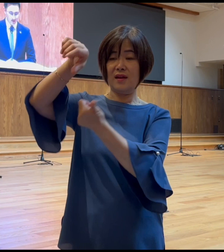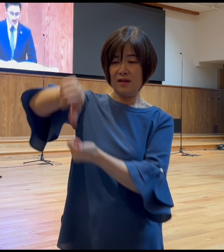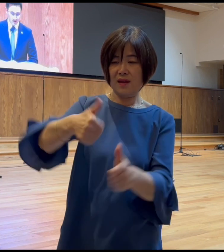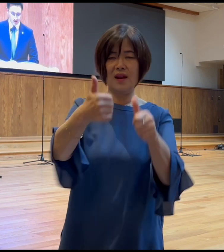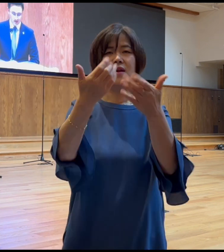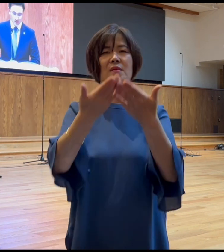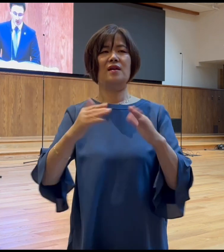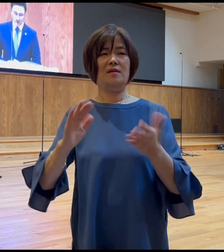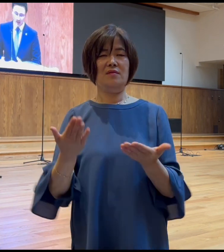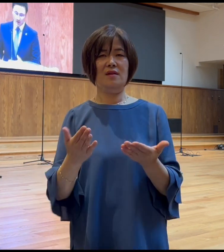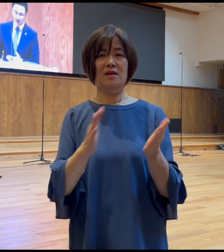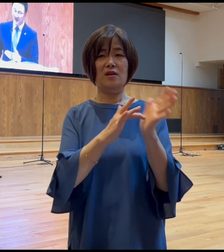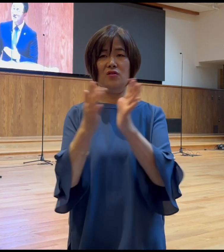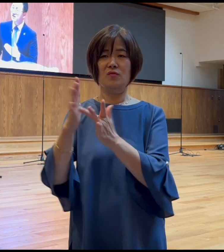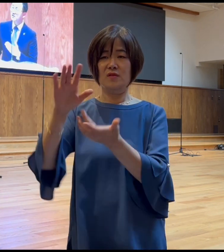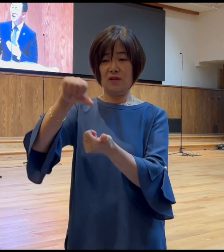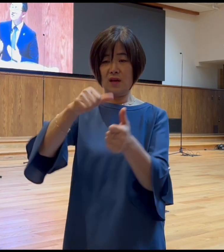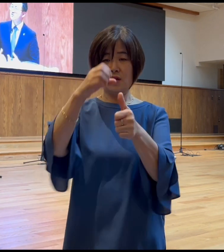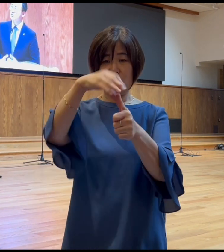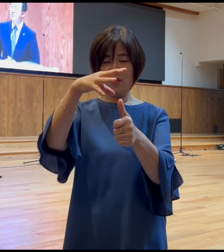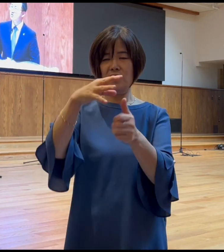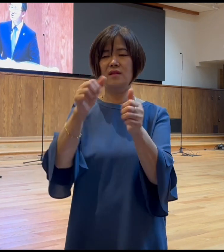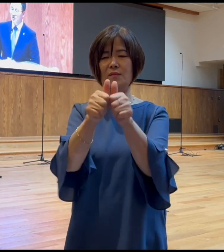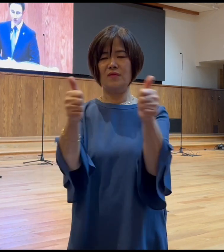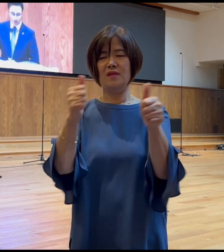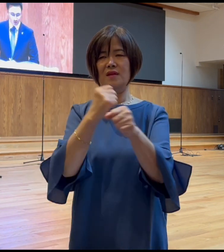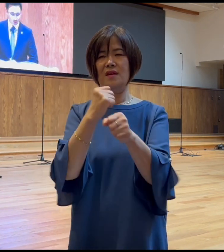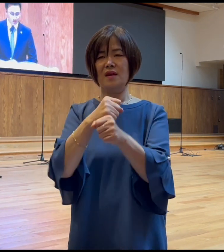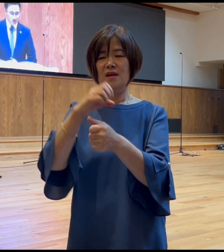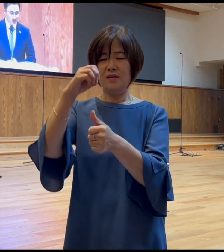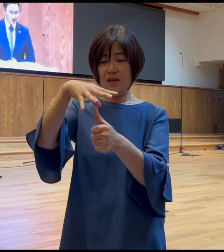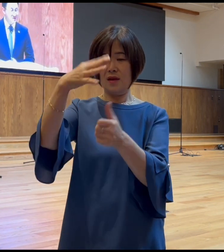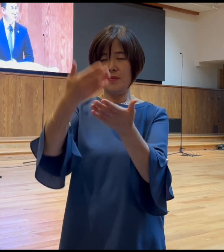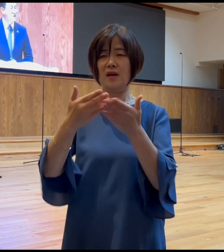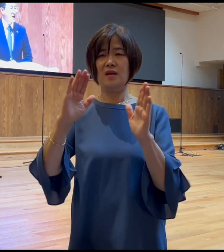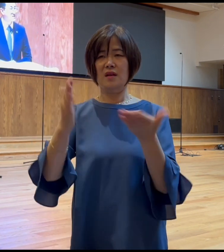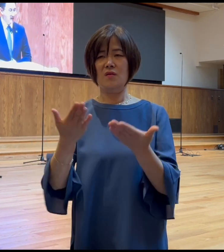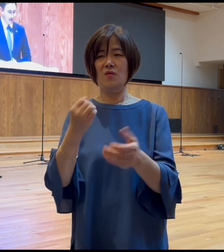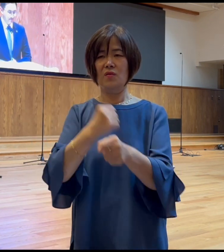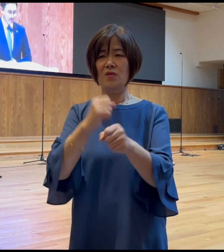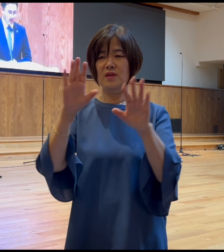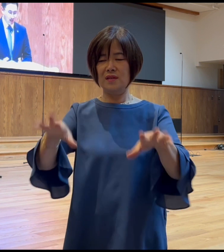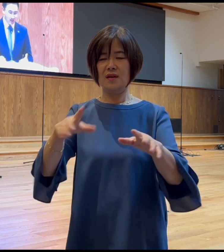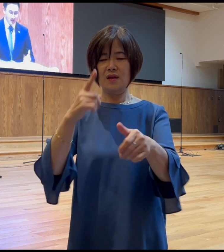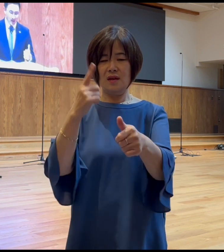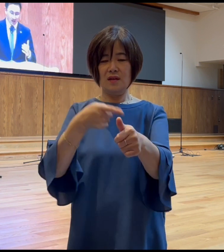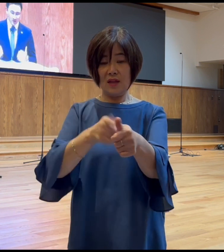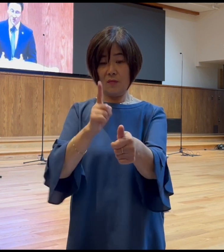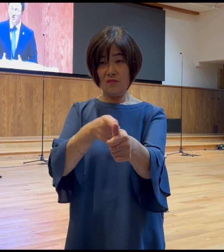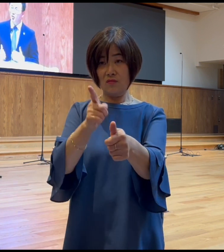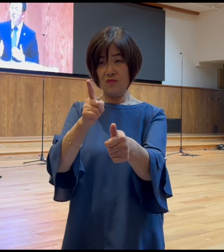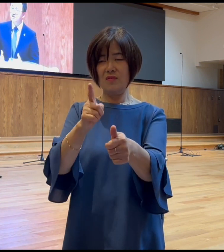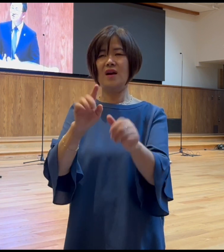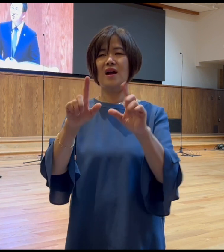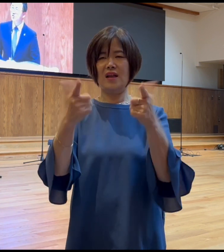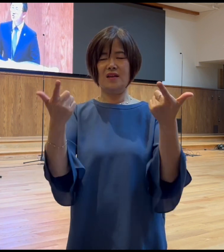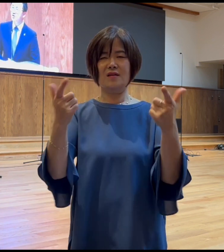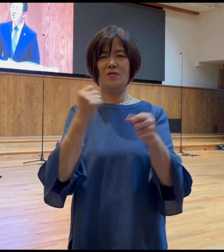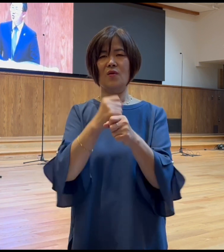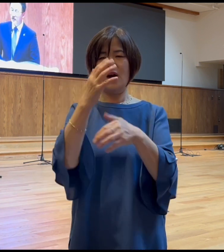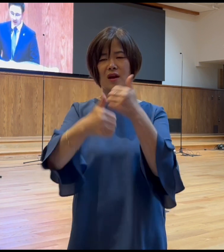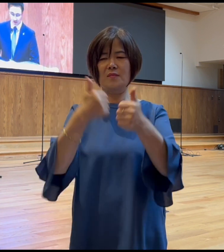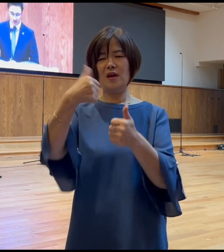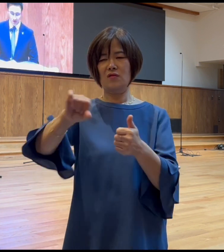세례입니다. 예수님은 세례 요한에게 세례를 받으심으로 몫으로 불렸던 신분이 아니라 하나님의 아들로서